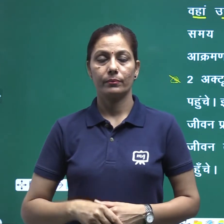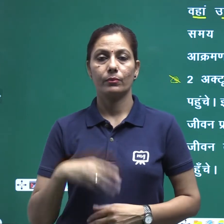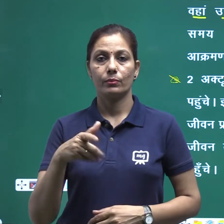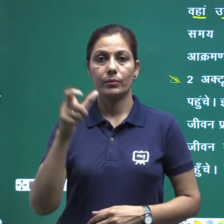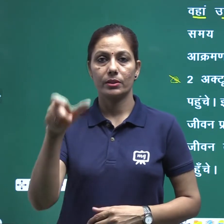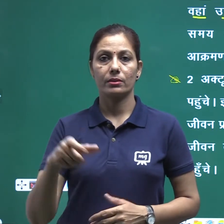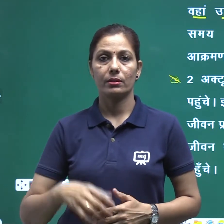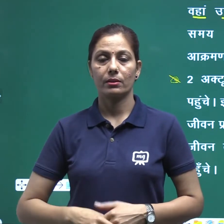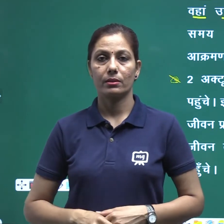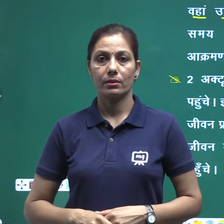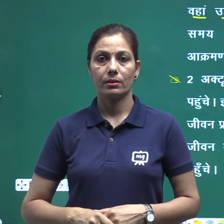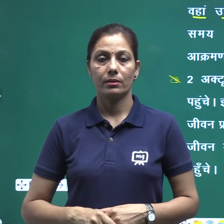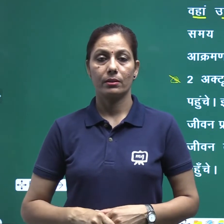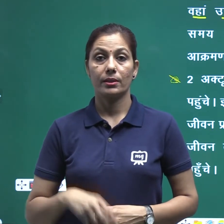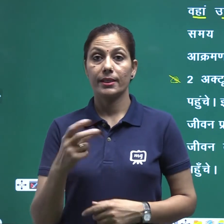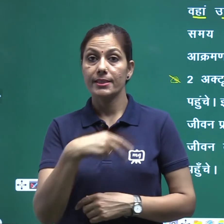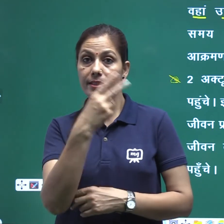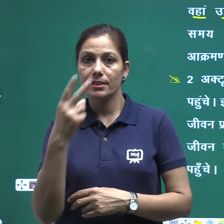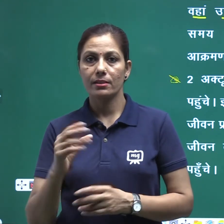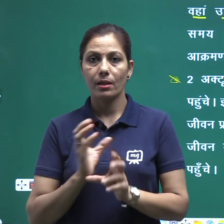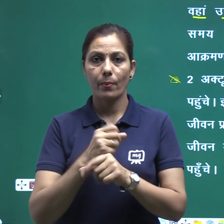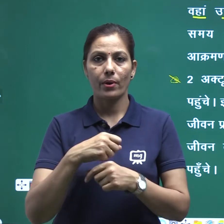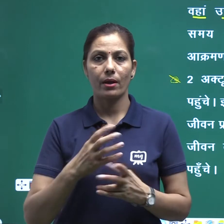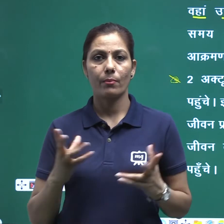उन्होंने वहाँ चित्र बनाए।